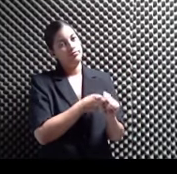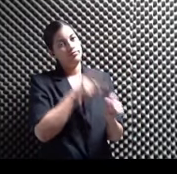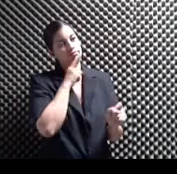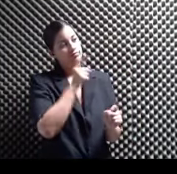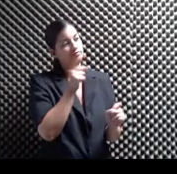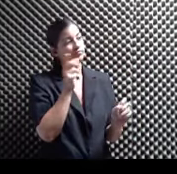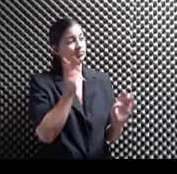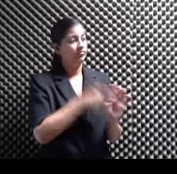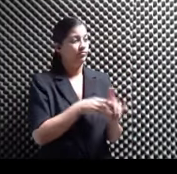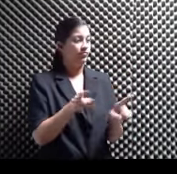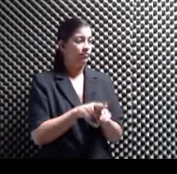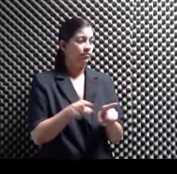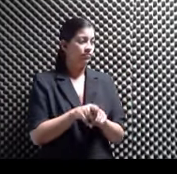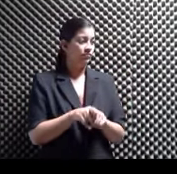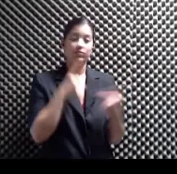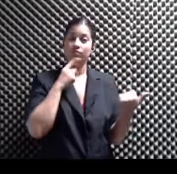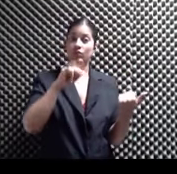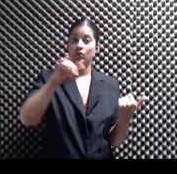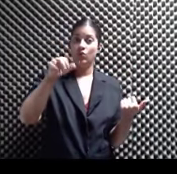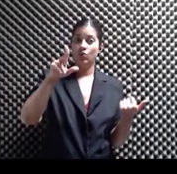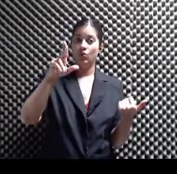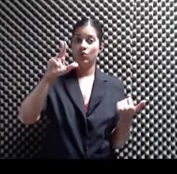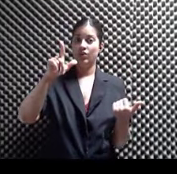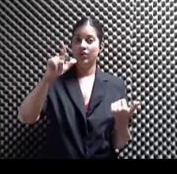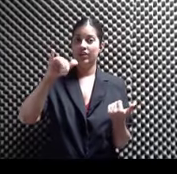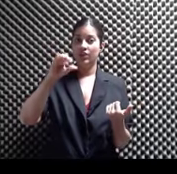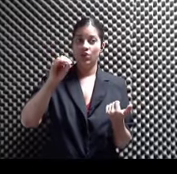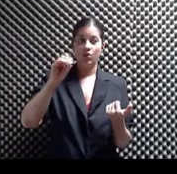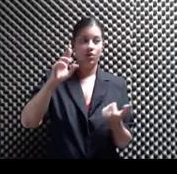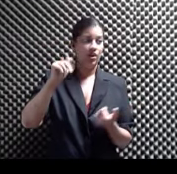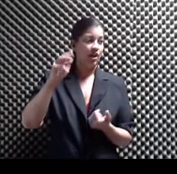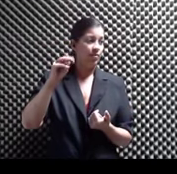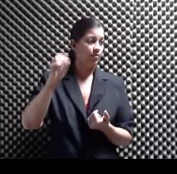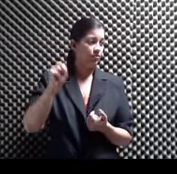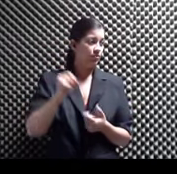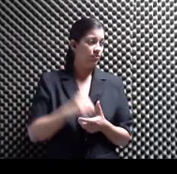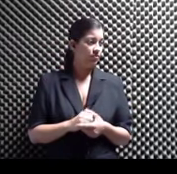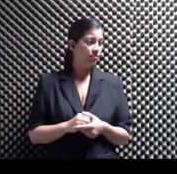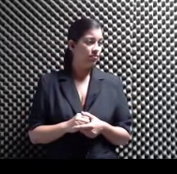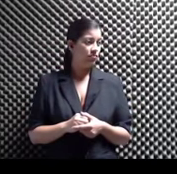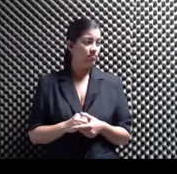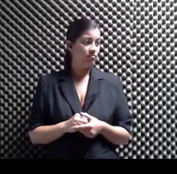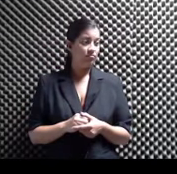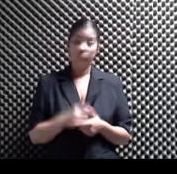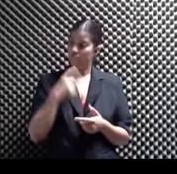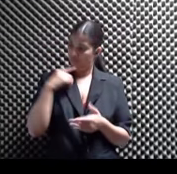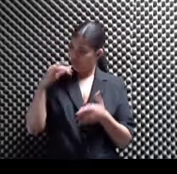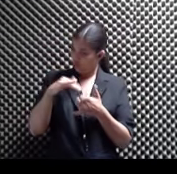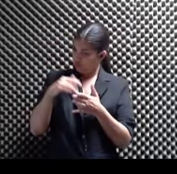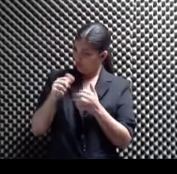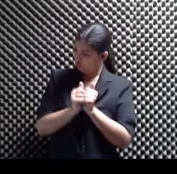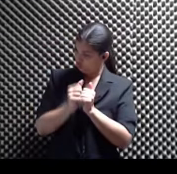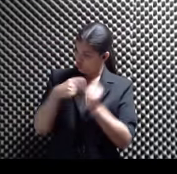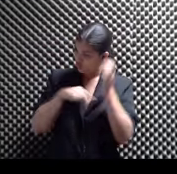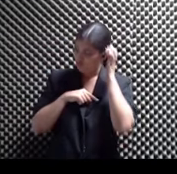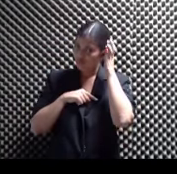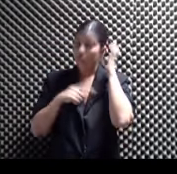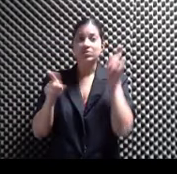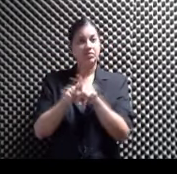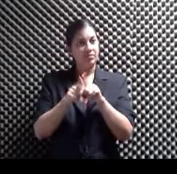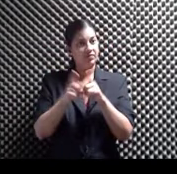parte de Novia Luz. Julio Ramos también. Julio Ramos. Julio estuvo con nosotros y Francisco, aquí hace un... No, pensé en Julio